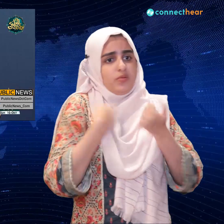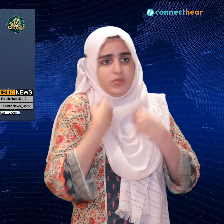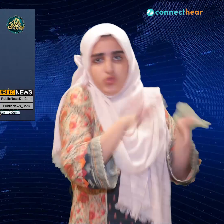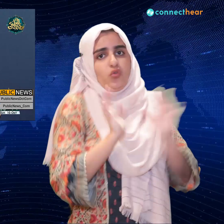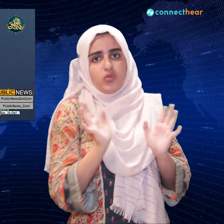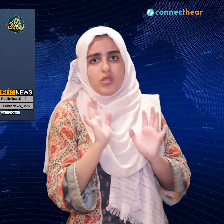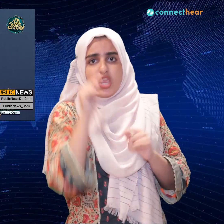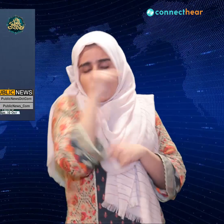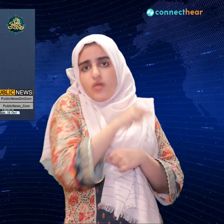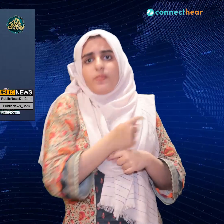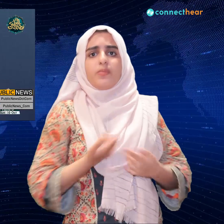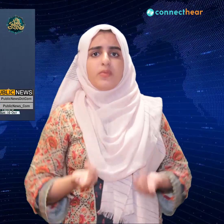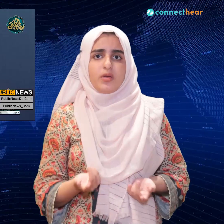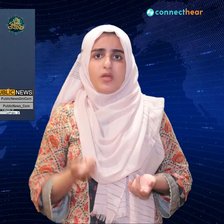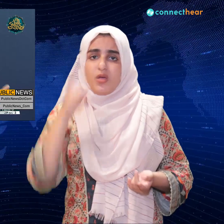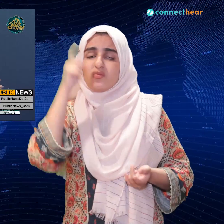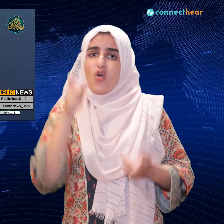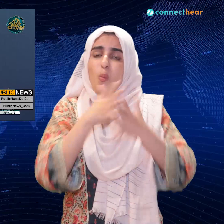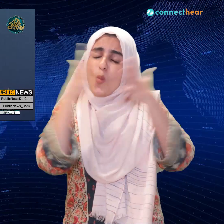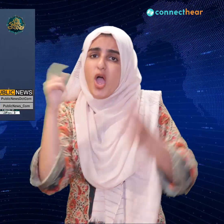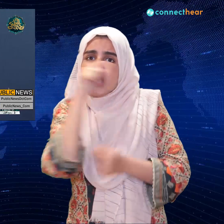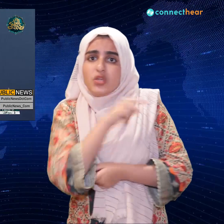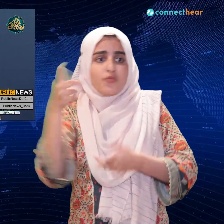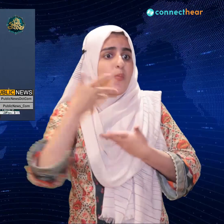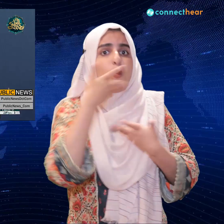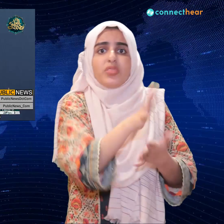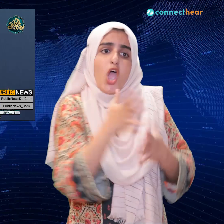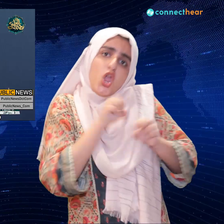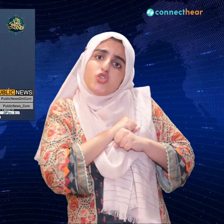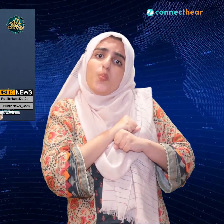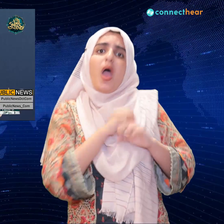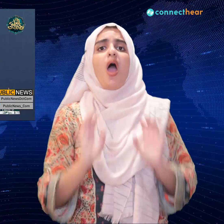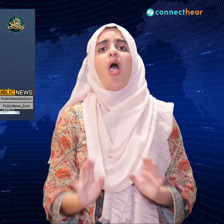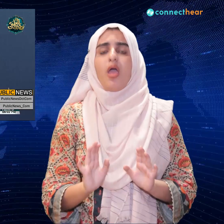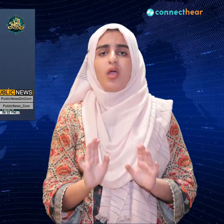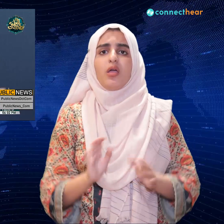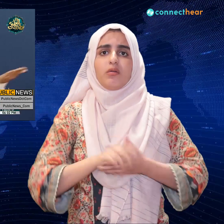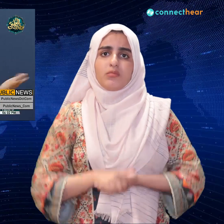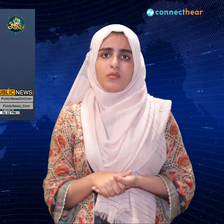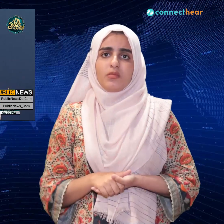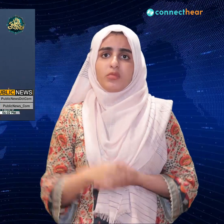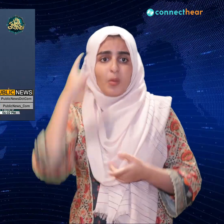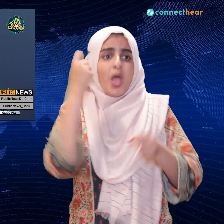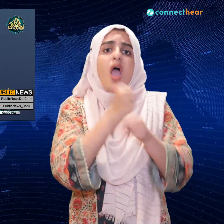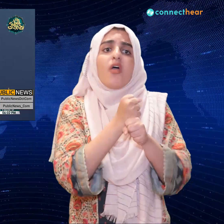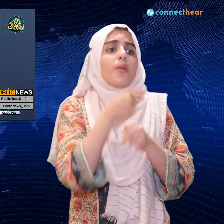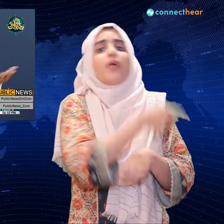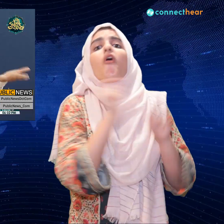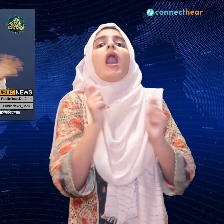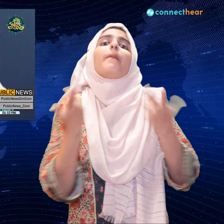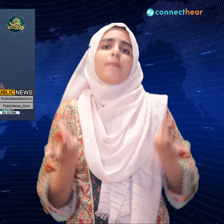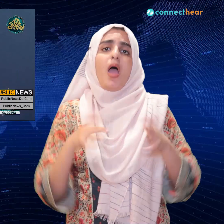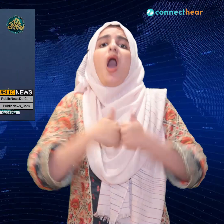کروانی. اس کو اتنی شرم ہے، وہ دبانا چاہتی ہے. تو گورنمنٹ کیا کرے پھر؟